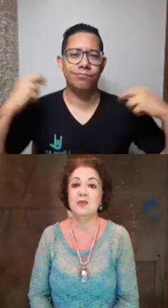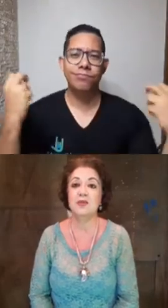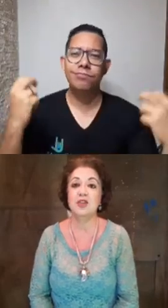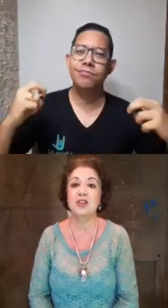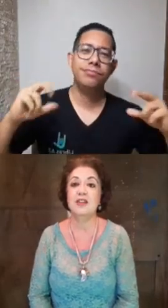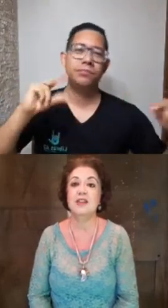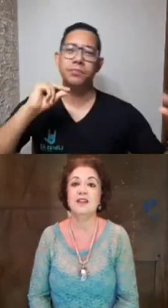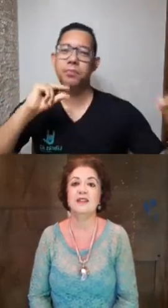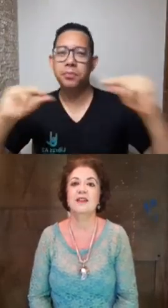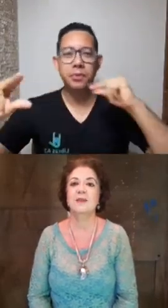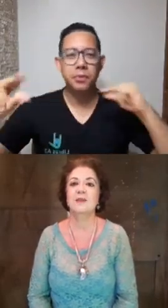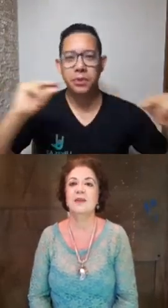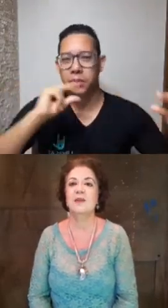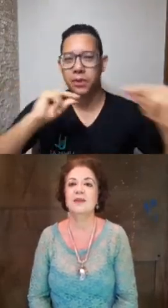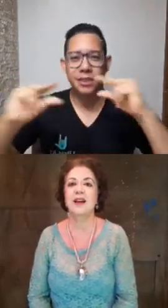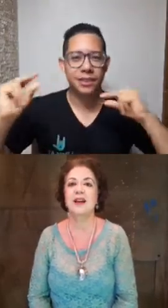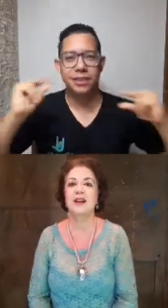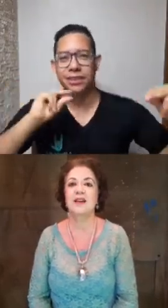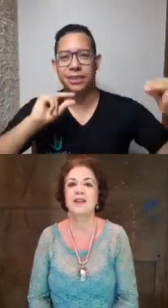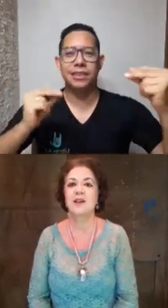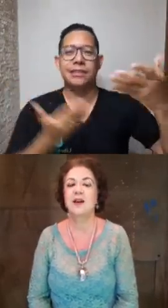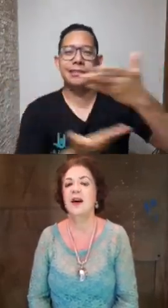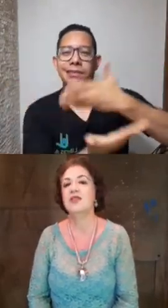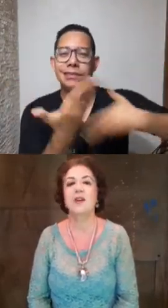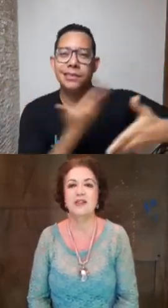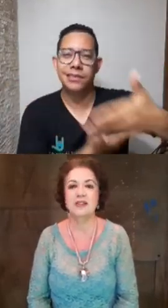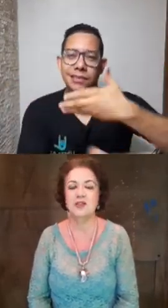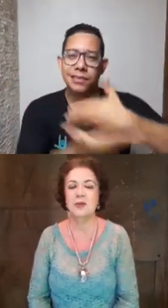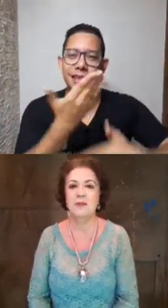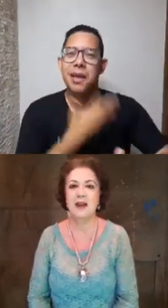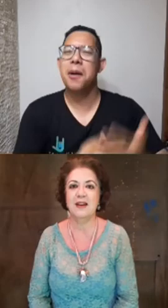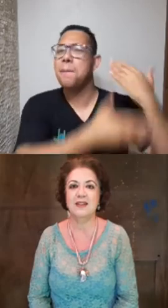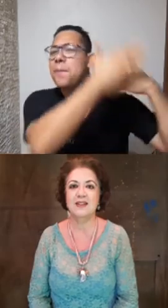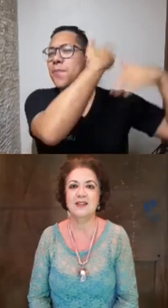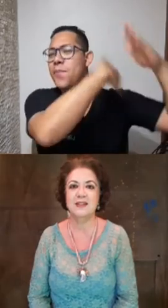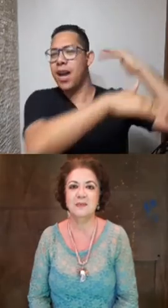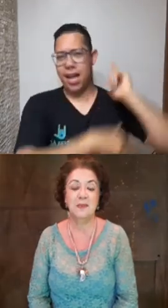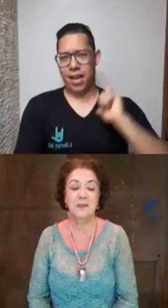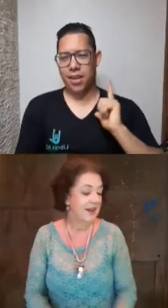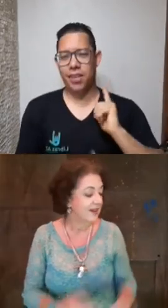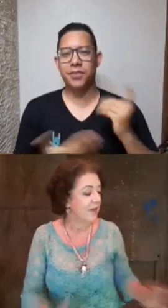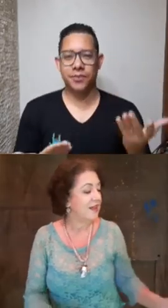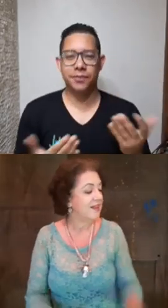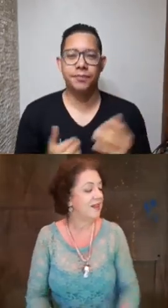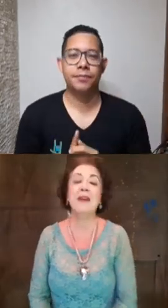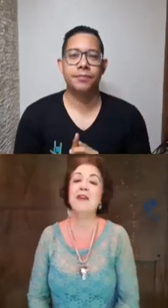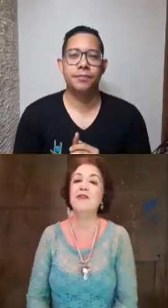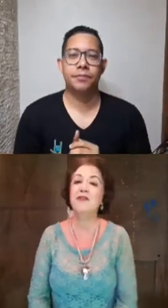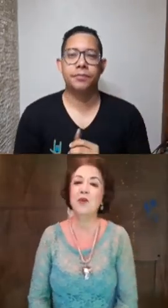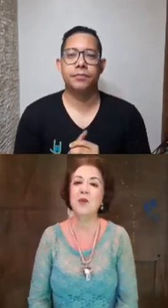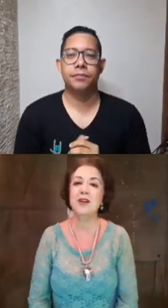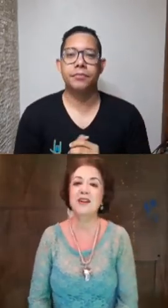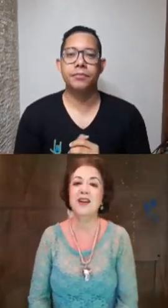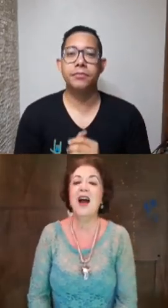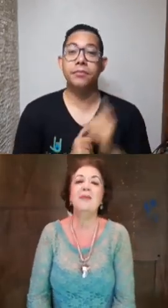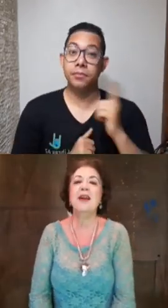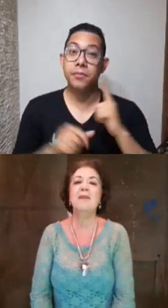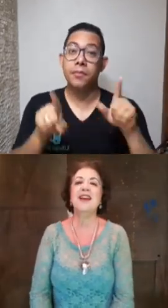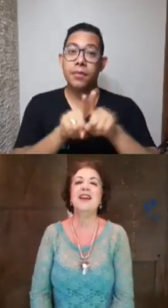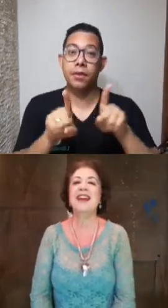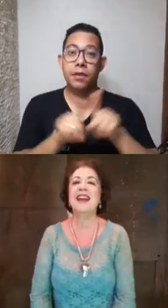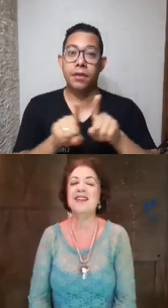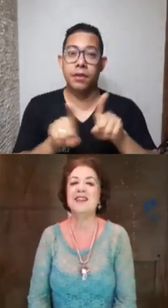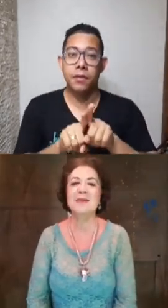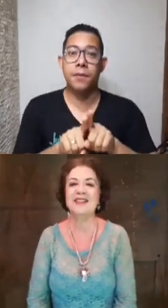experiências do dia, para contar as novas descobertas. Tenho aqui também flor. A minha